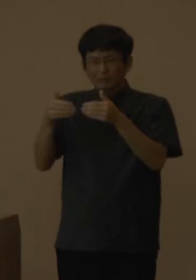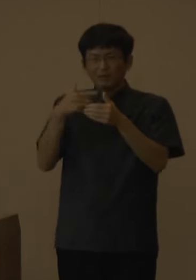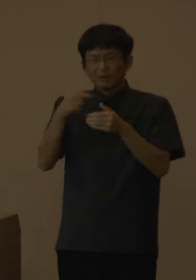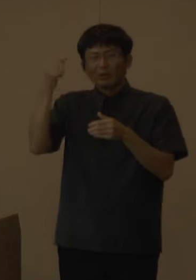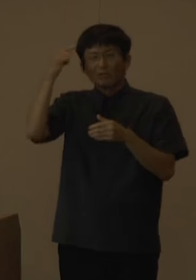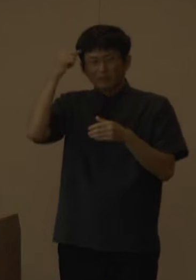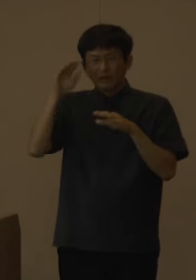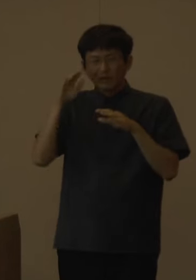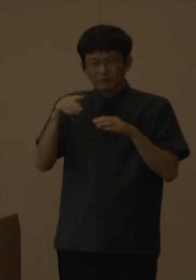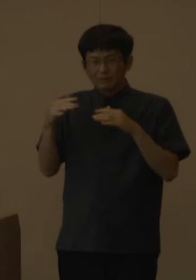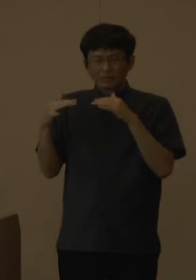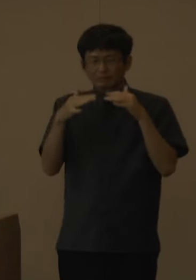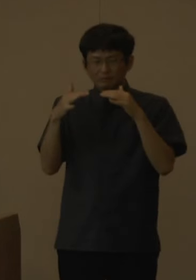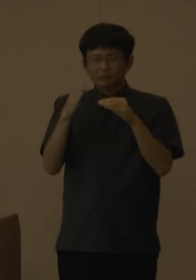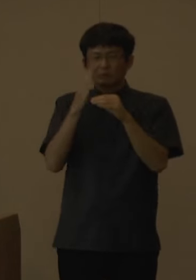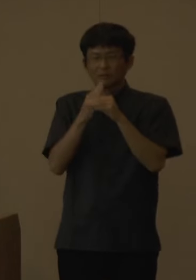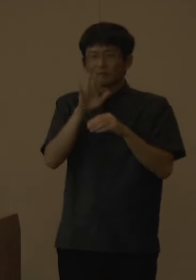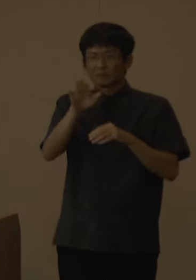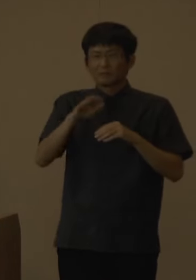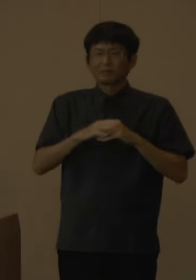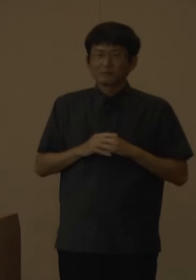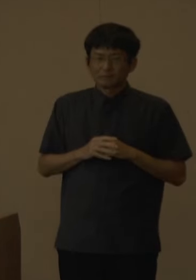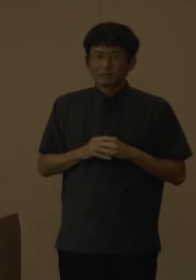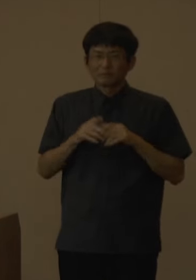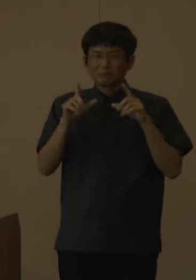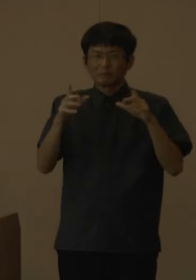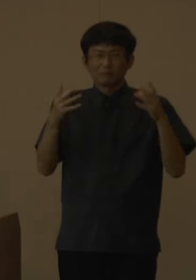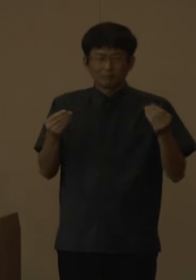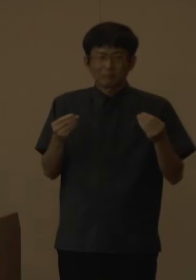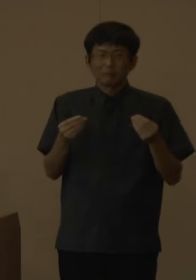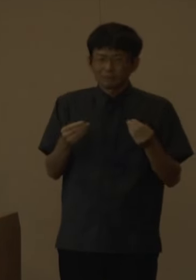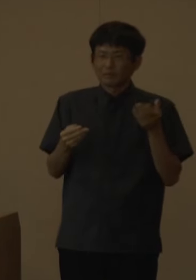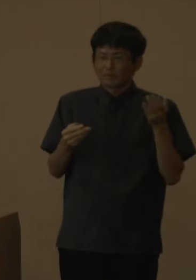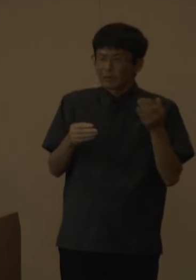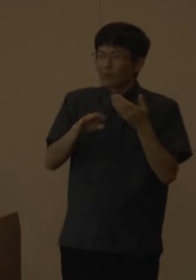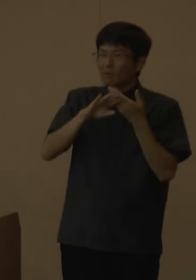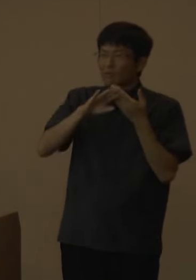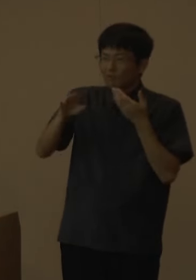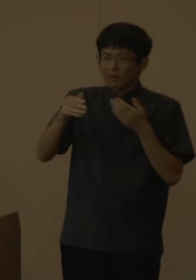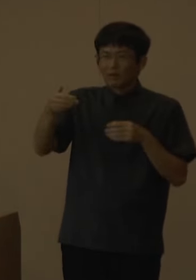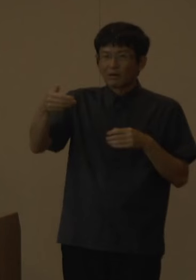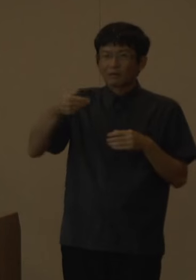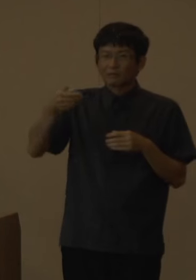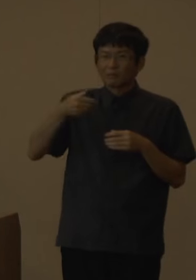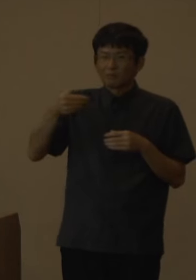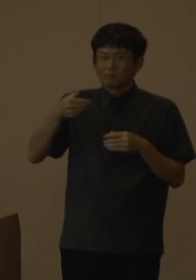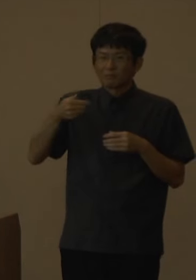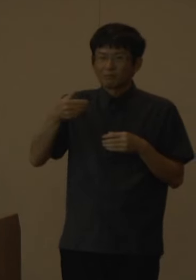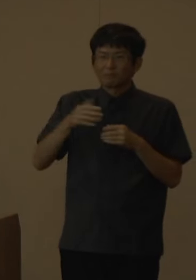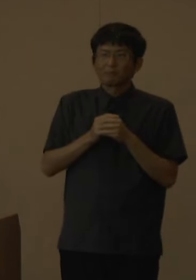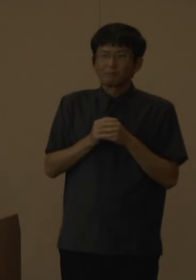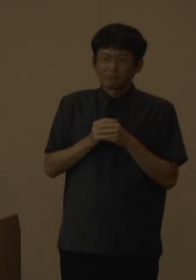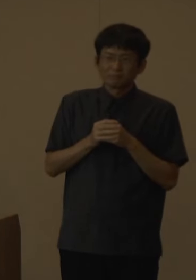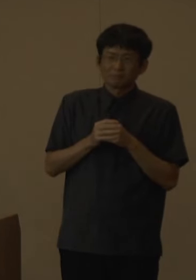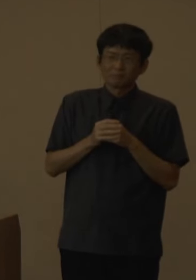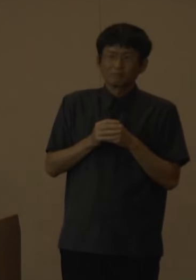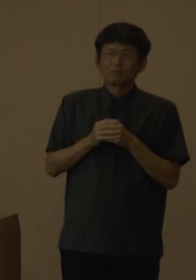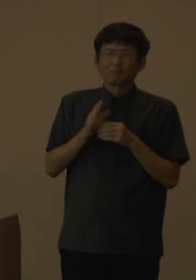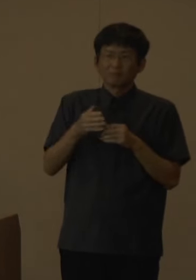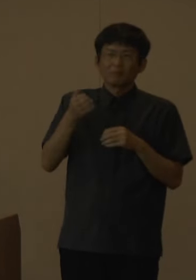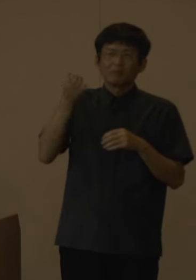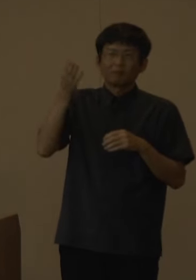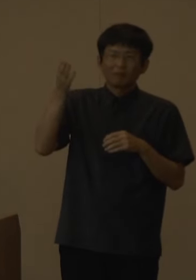今検討を進めさせていただいております。 はい、他にご質問ございますでしょうか。はい、